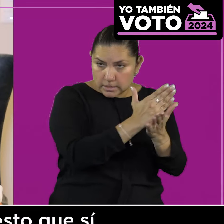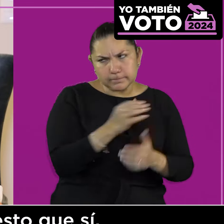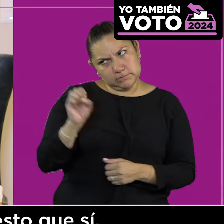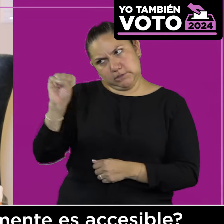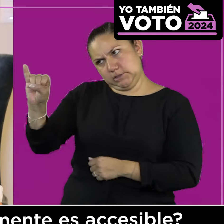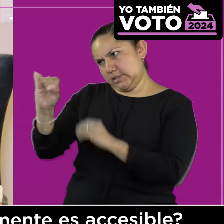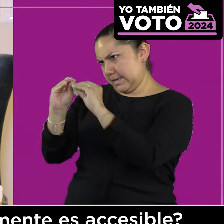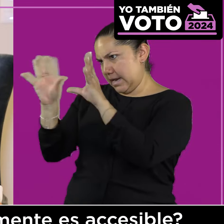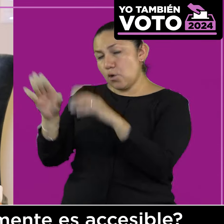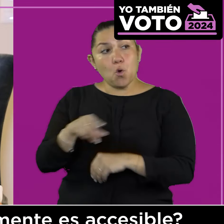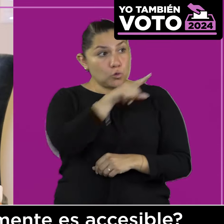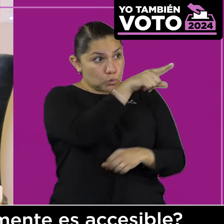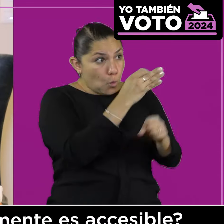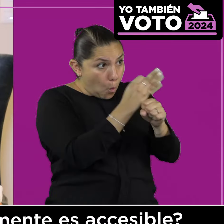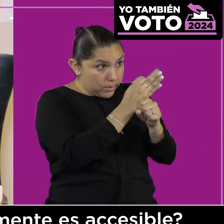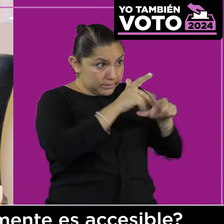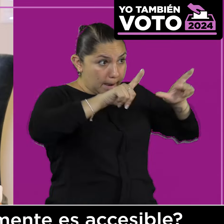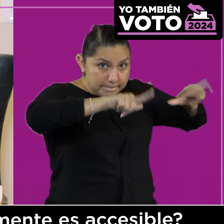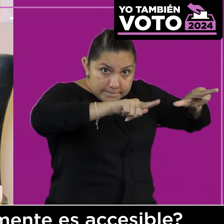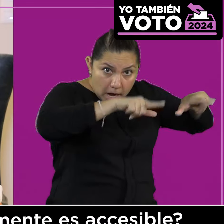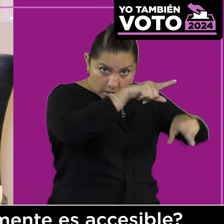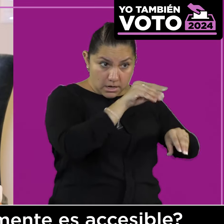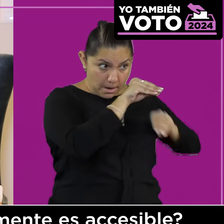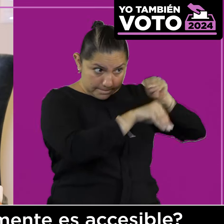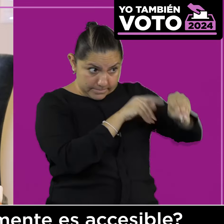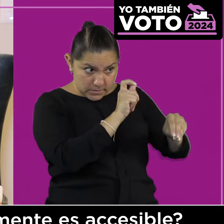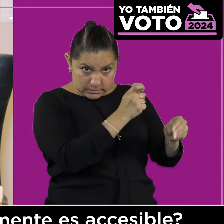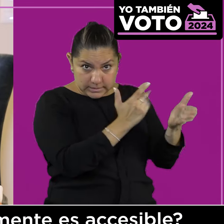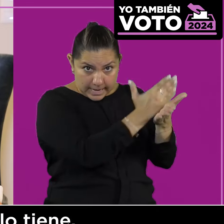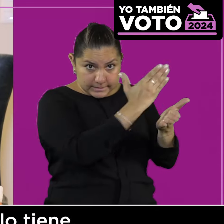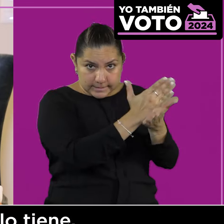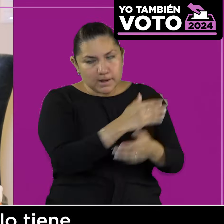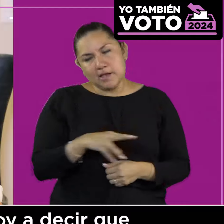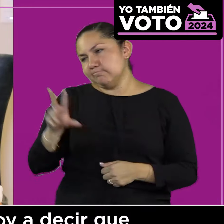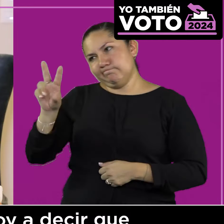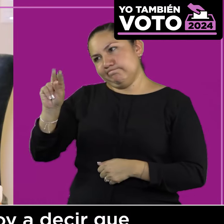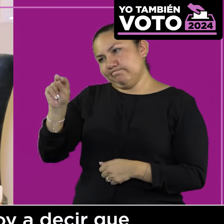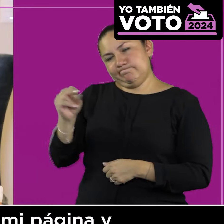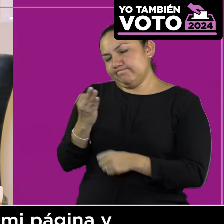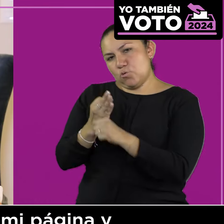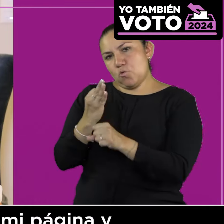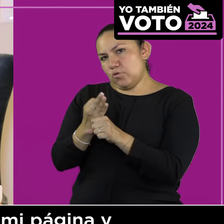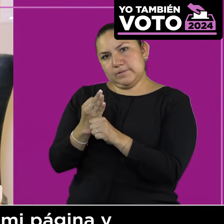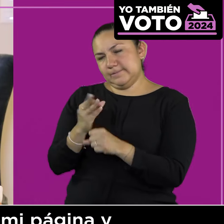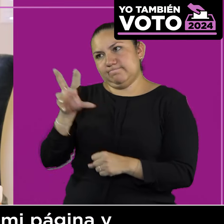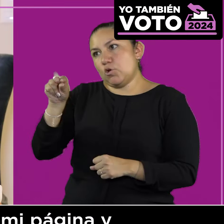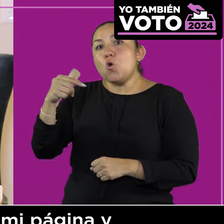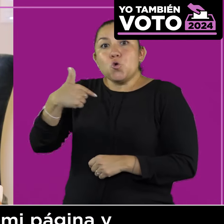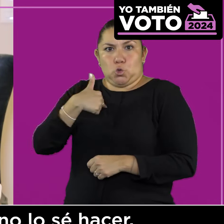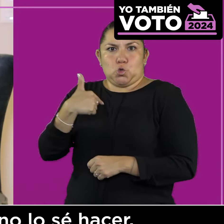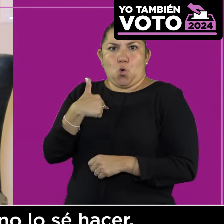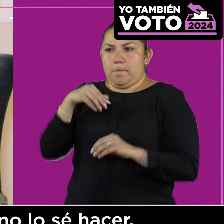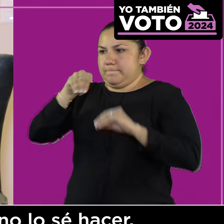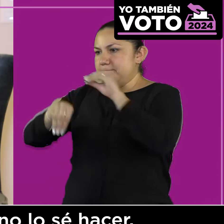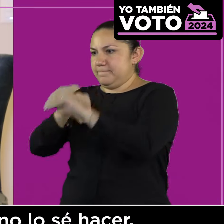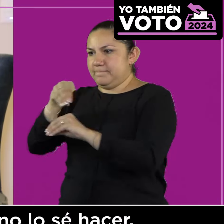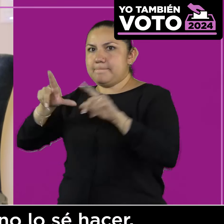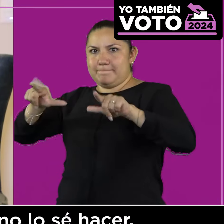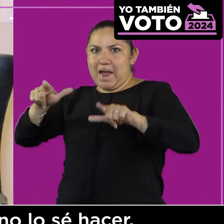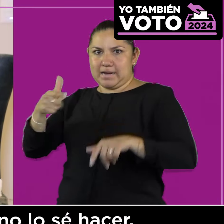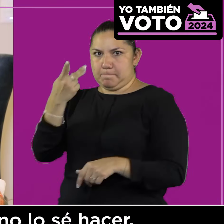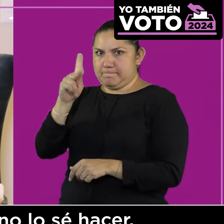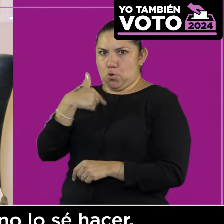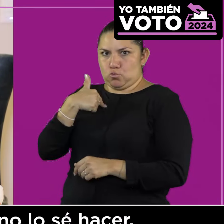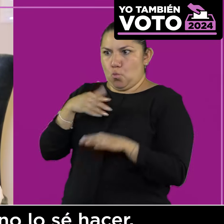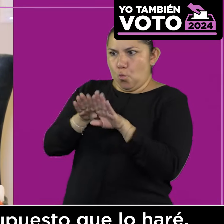supuesto que sí tu página actualmente es accesible no no lo tiene no lo tiene porque te voy a decir que yo manejo mi página y lógicamente no no